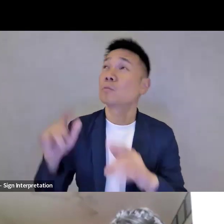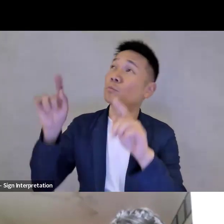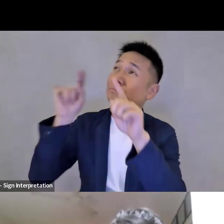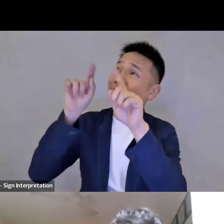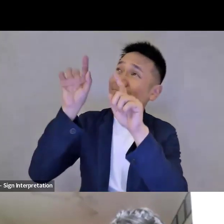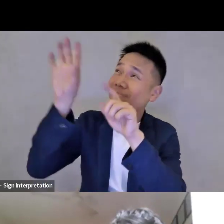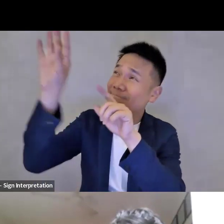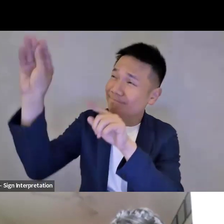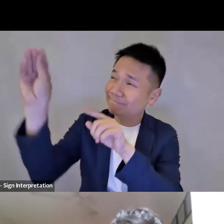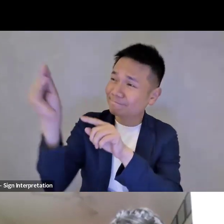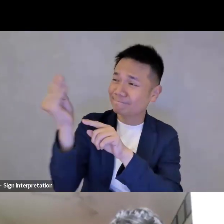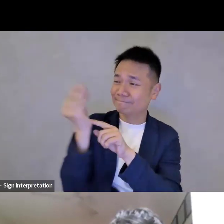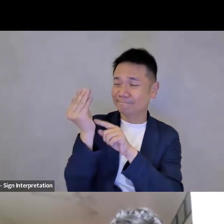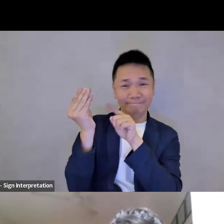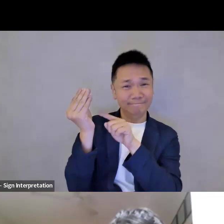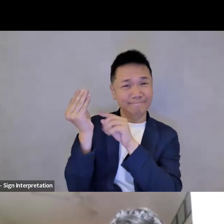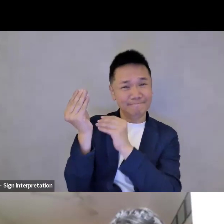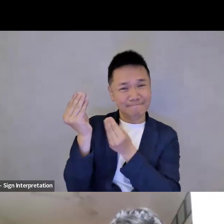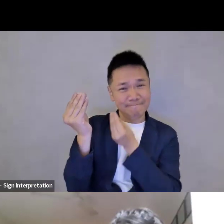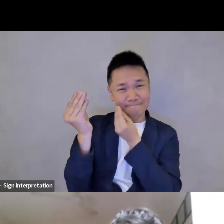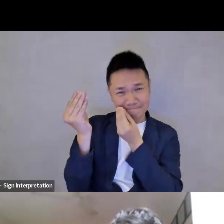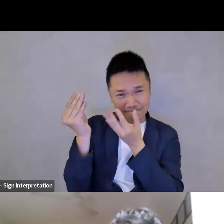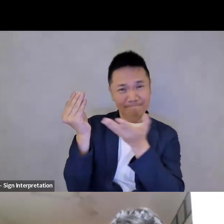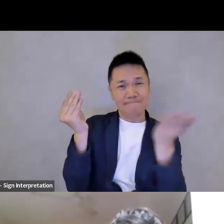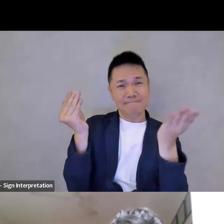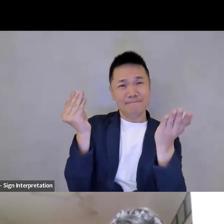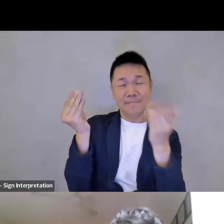我去过印度。